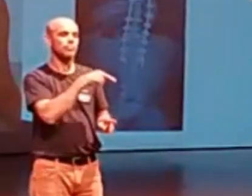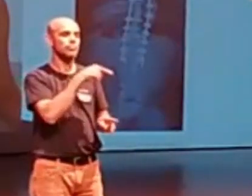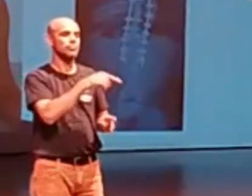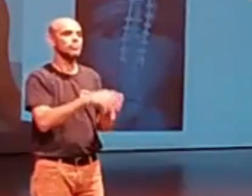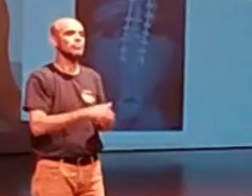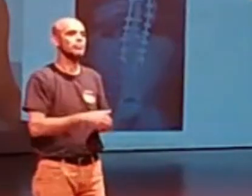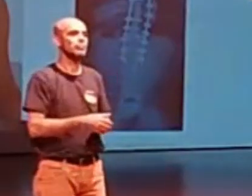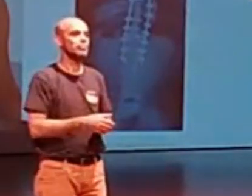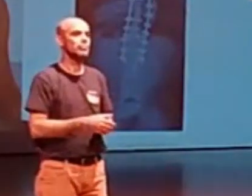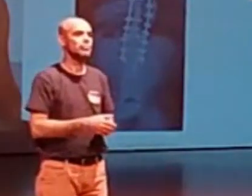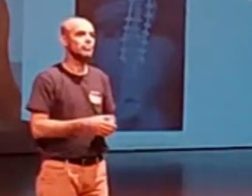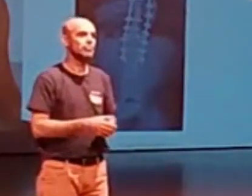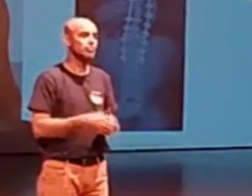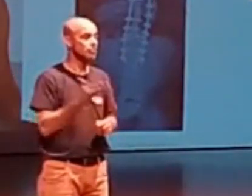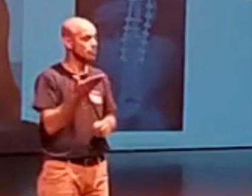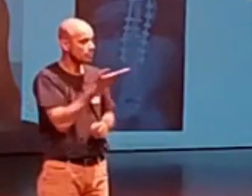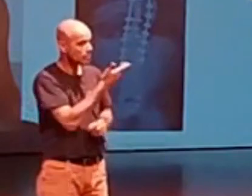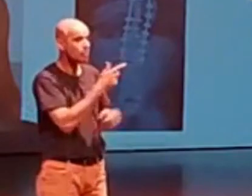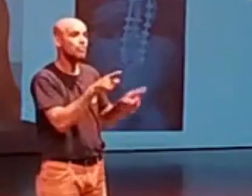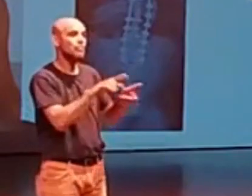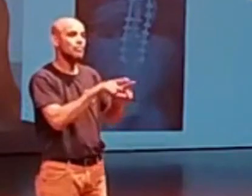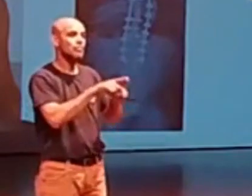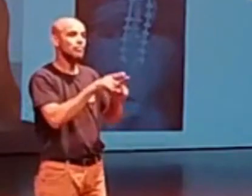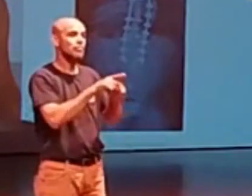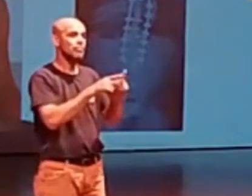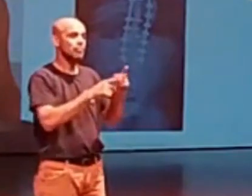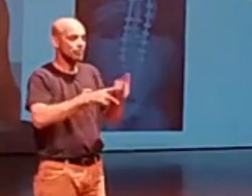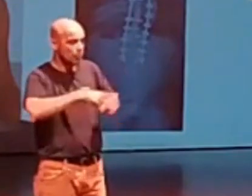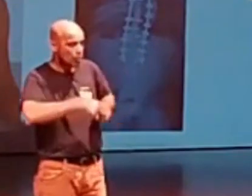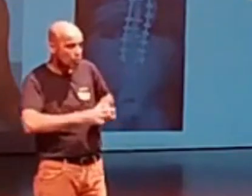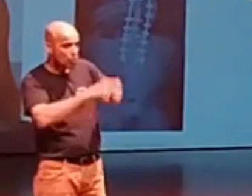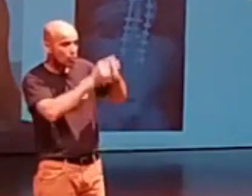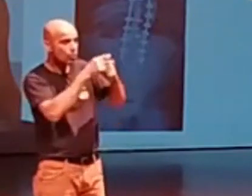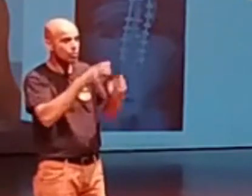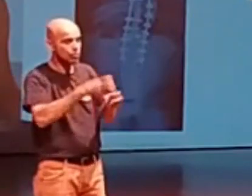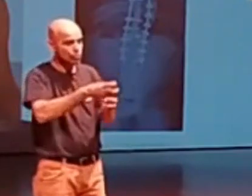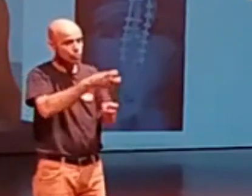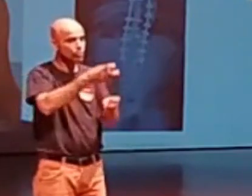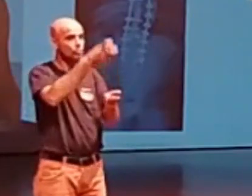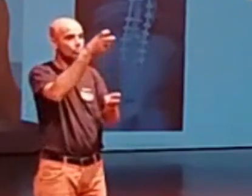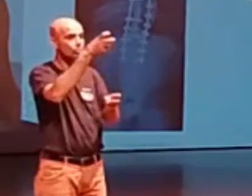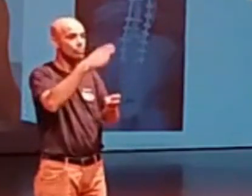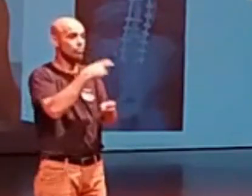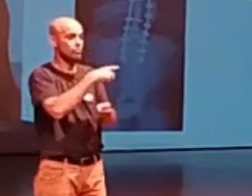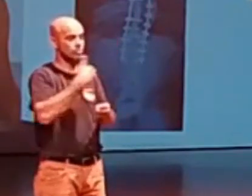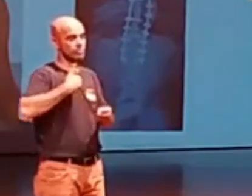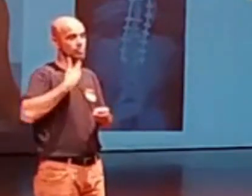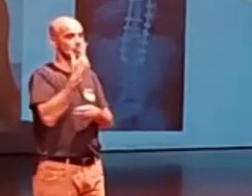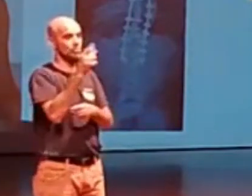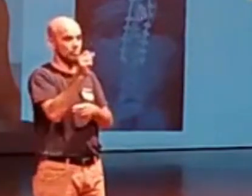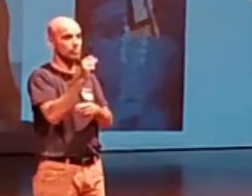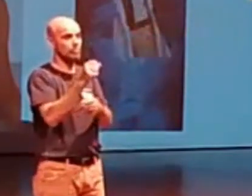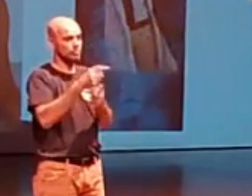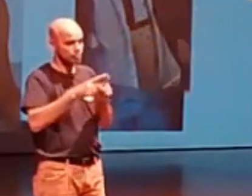E essa mocinha aqui a gente consegue também uma correção importante, mesmo ela estando com seus 18 anos.